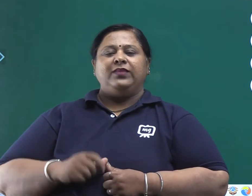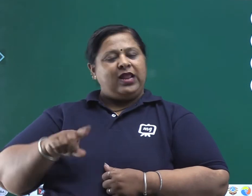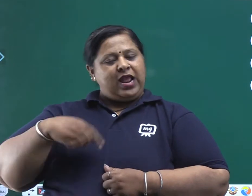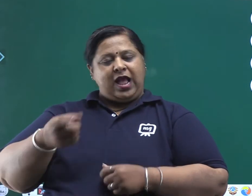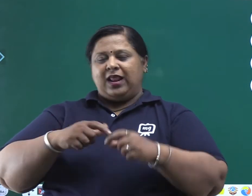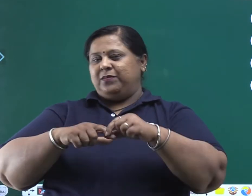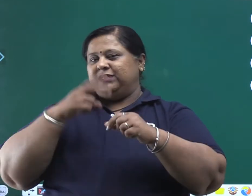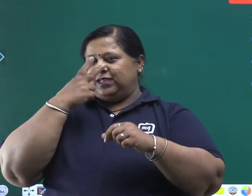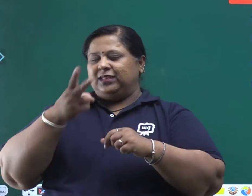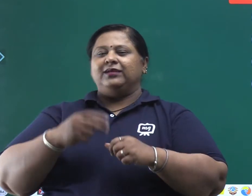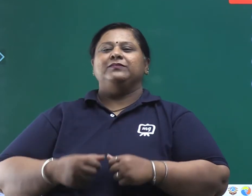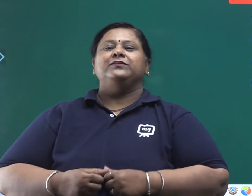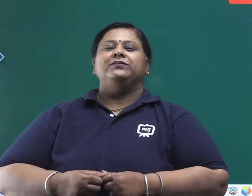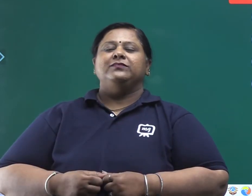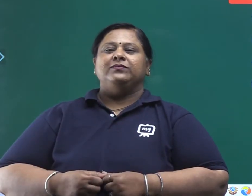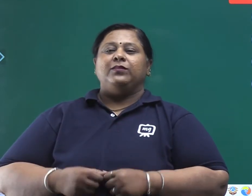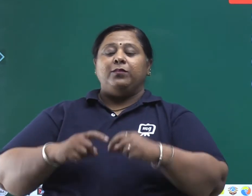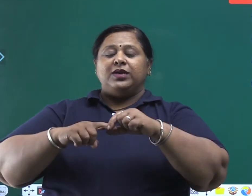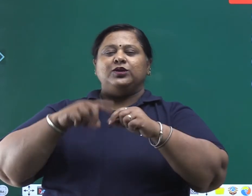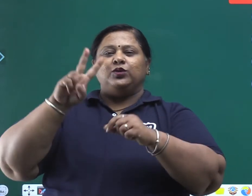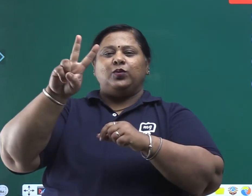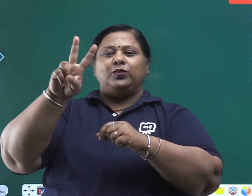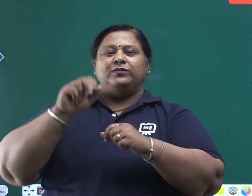आगे का प्रश्न देखते हैं। प्रश्न 2,